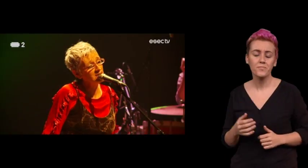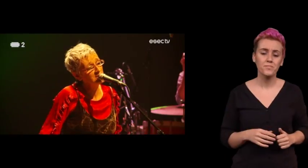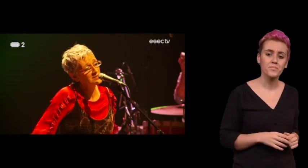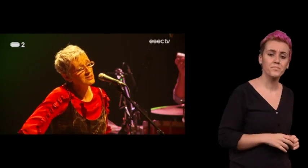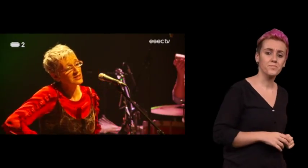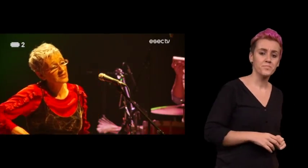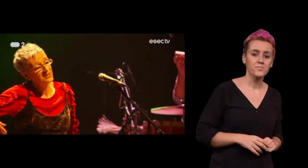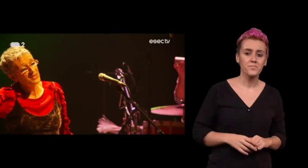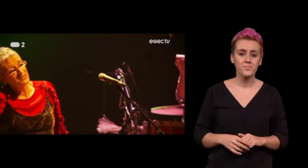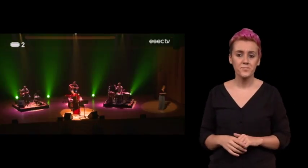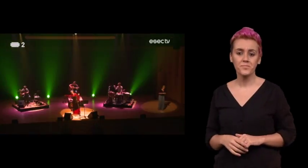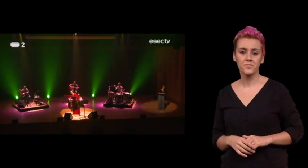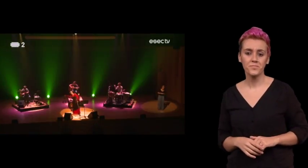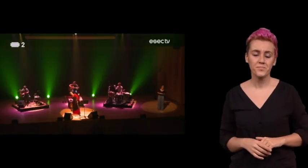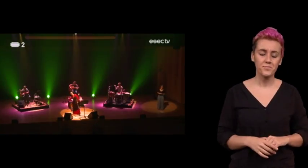esquecer.